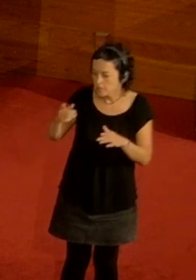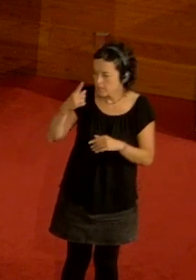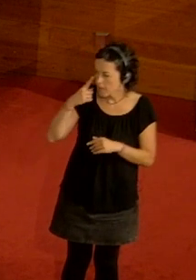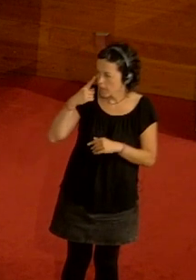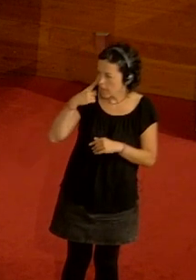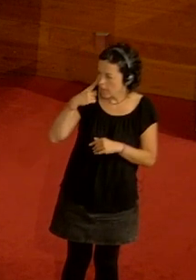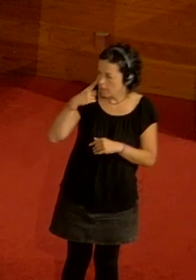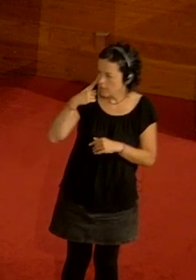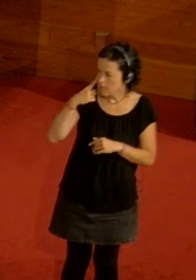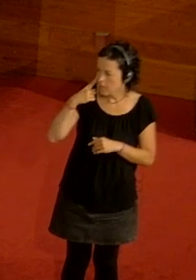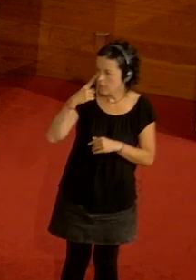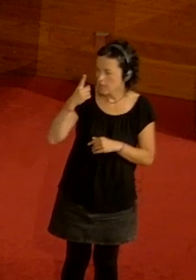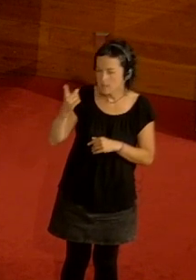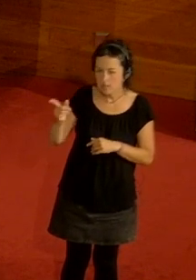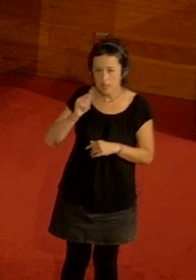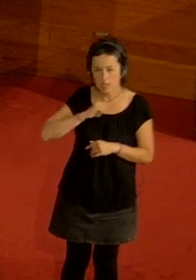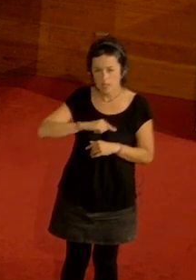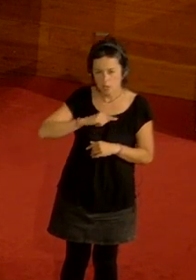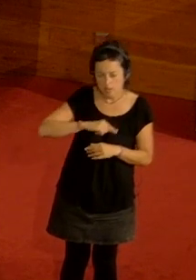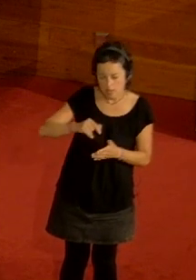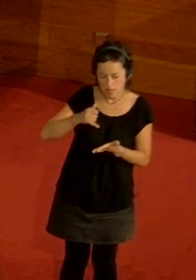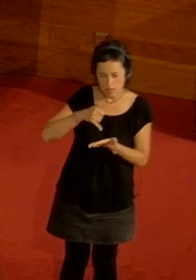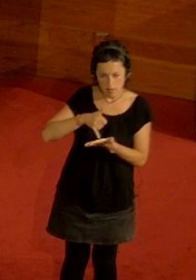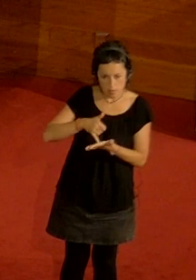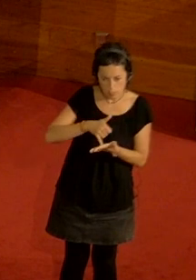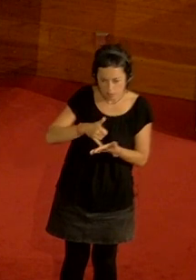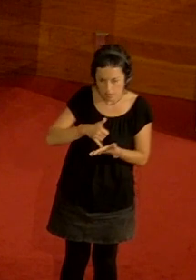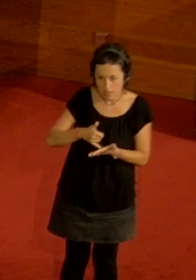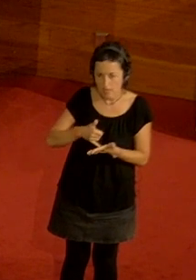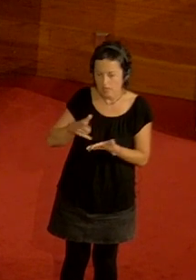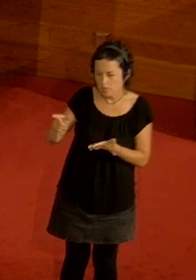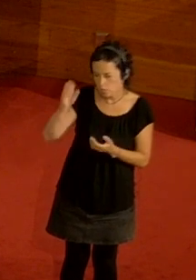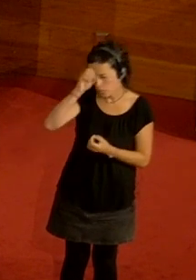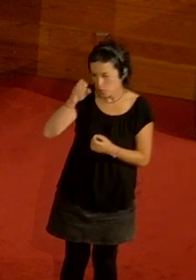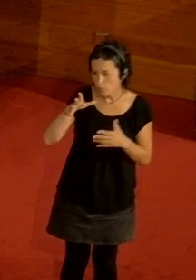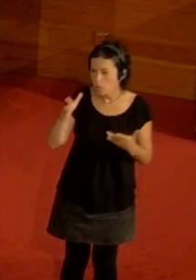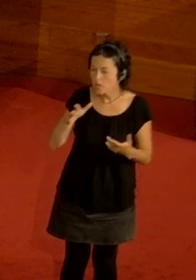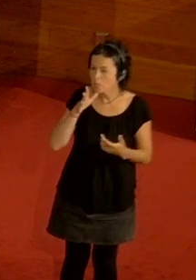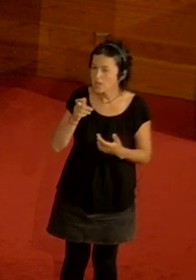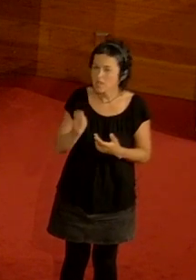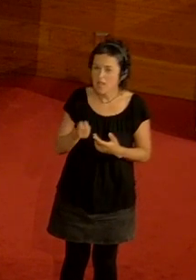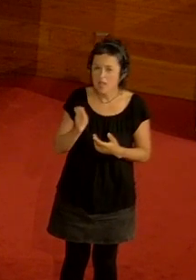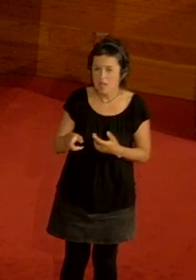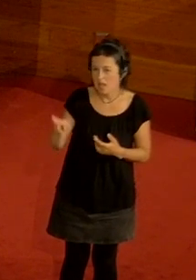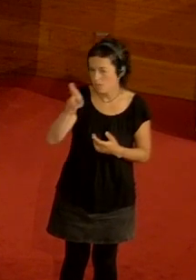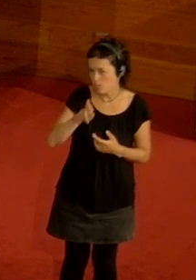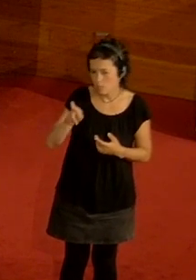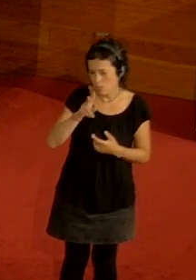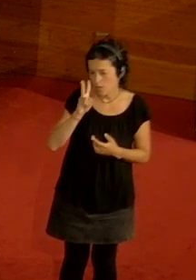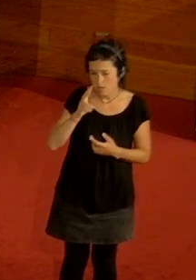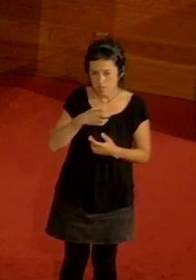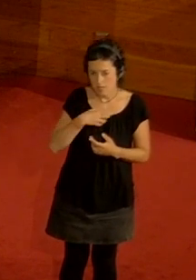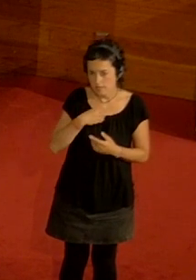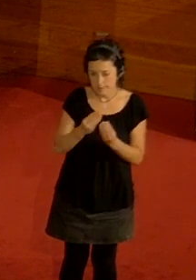expansión de la conciencia de vulnerabilidad que muchas veces también en este bucle invisible queda diluida no sé me gustaría